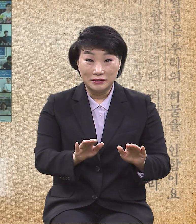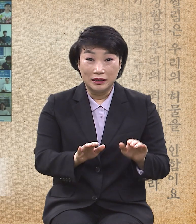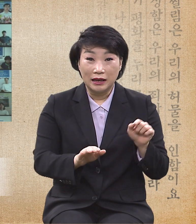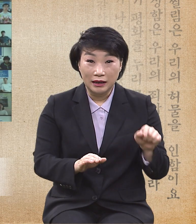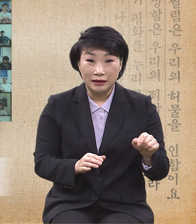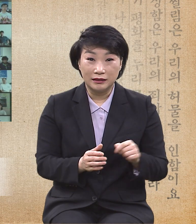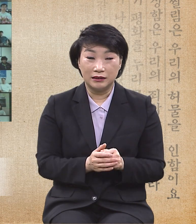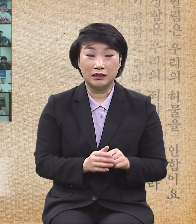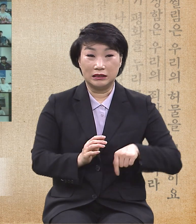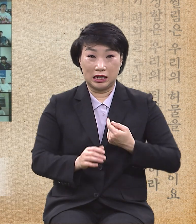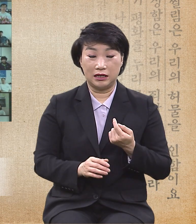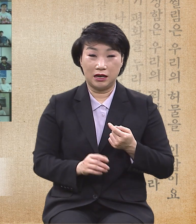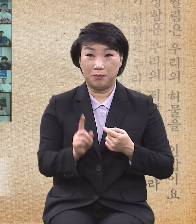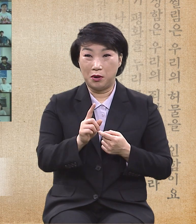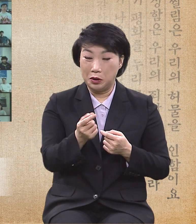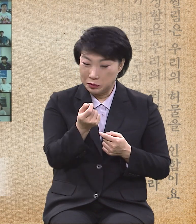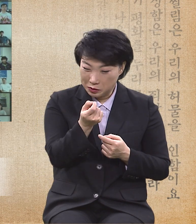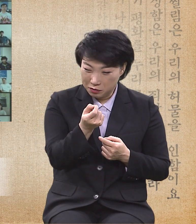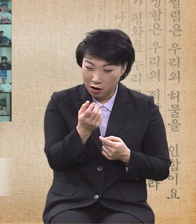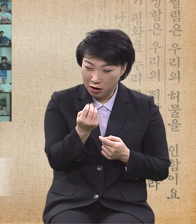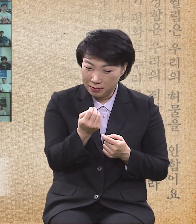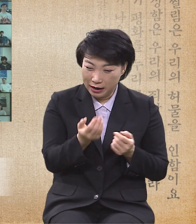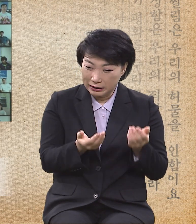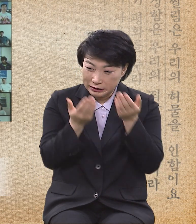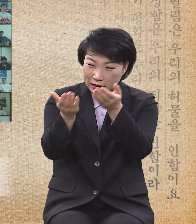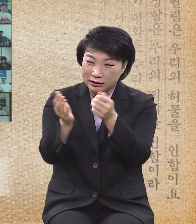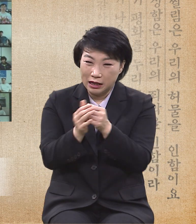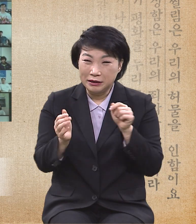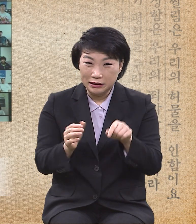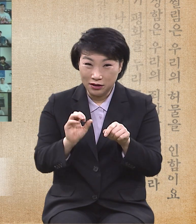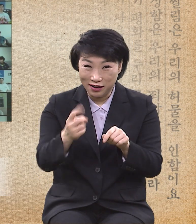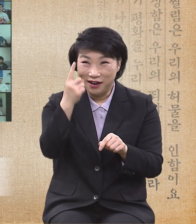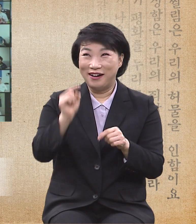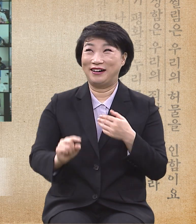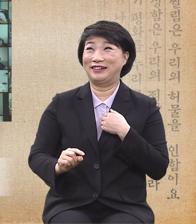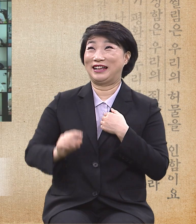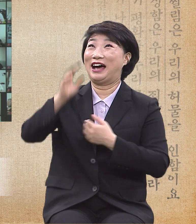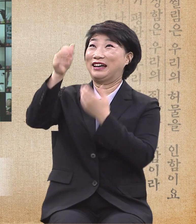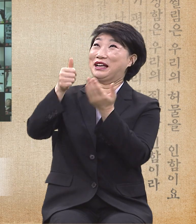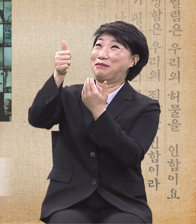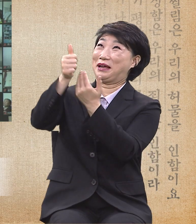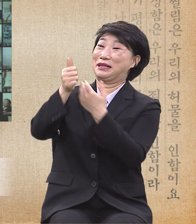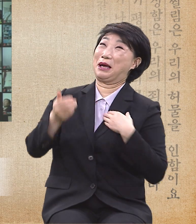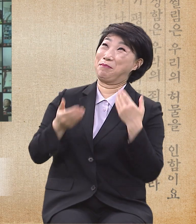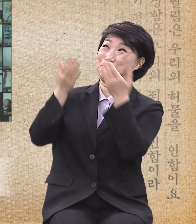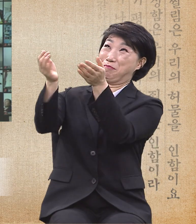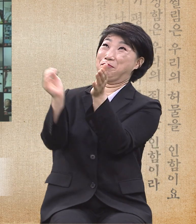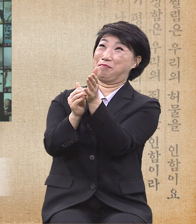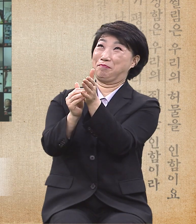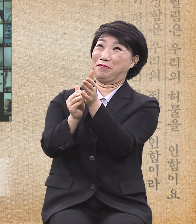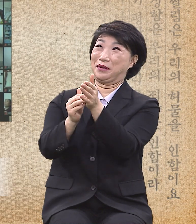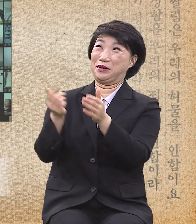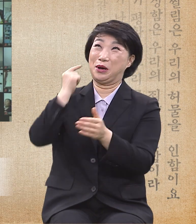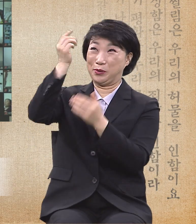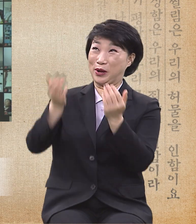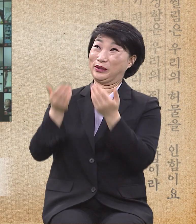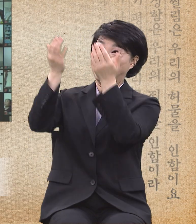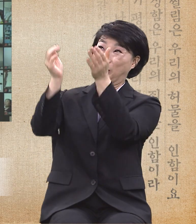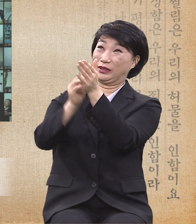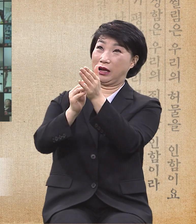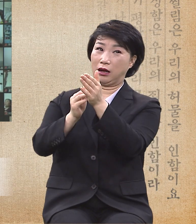그러면서도 자기가 조금 뭘 하니까 그것 때문에 나는 하나님 앞에 드렸다, 영광